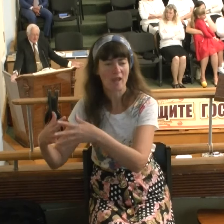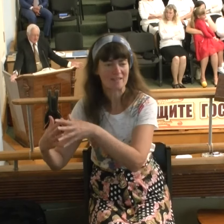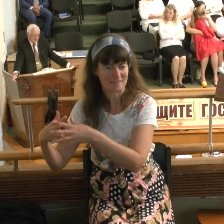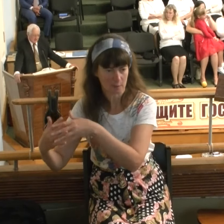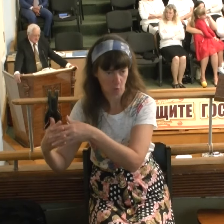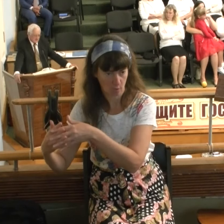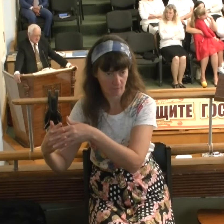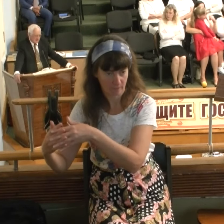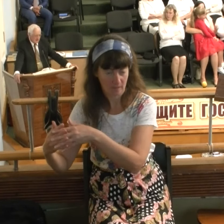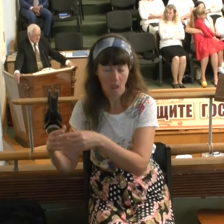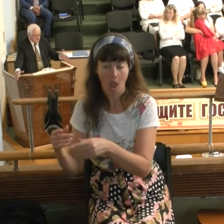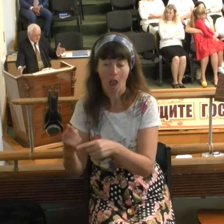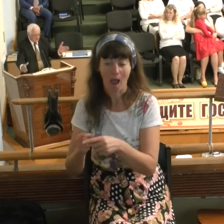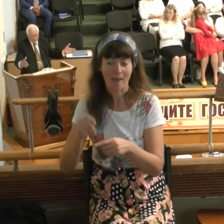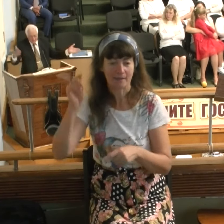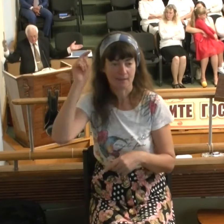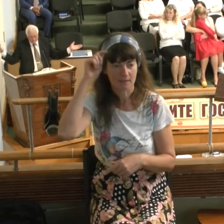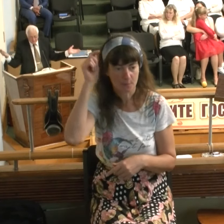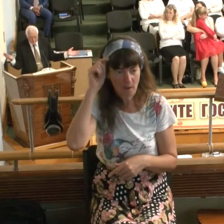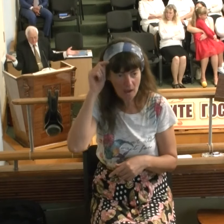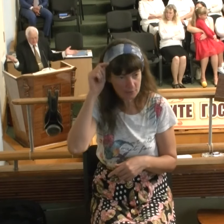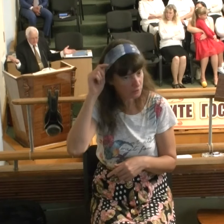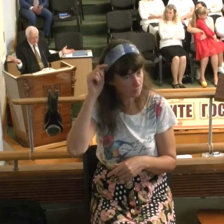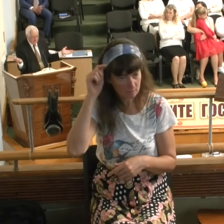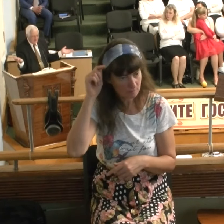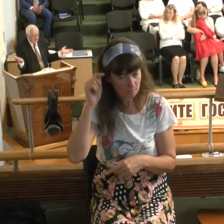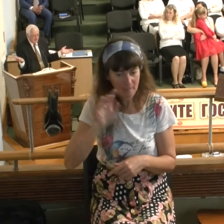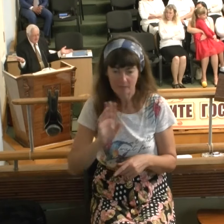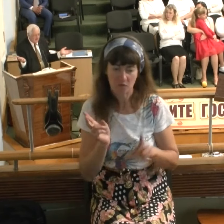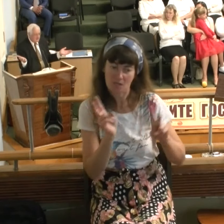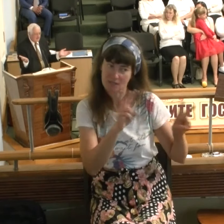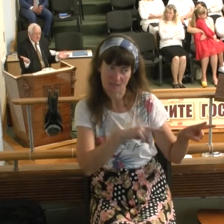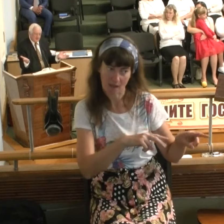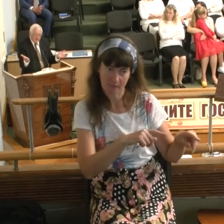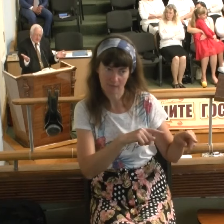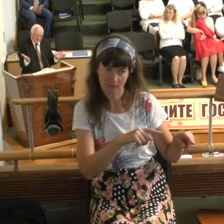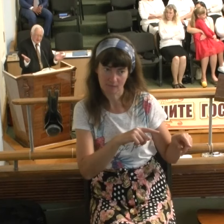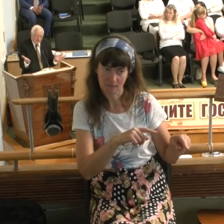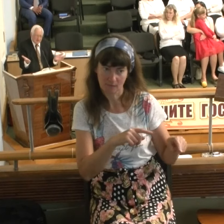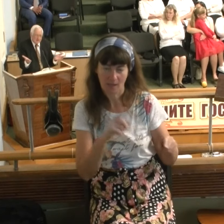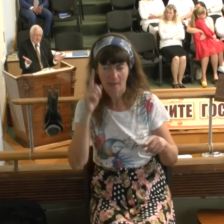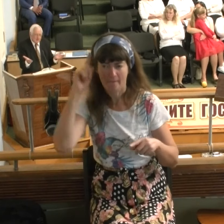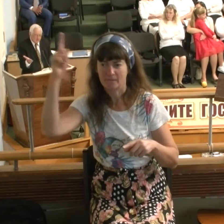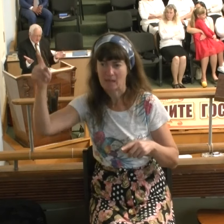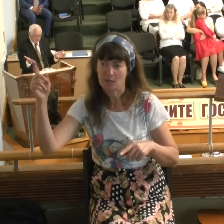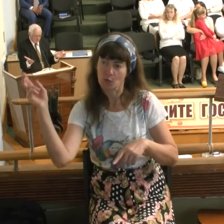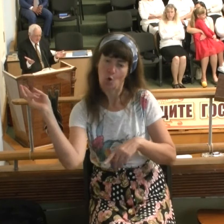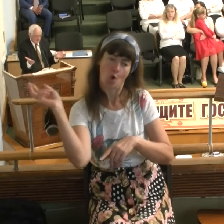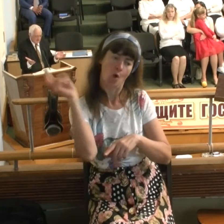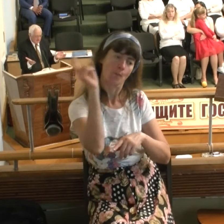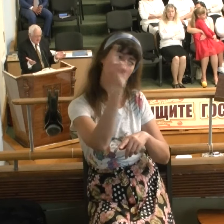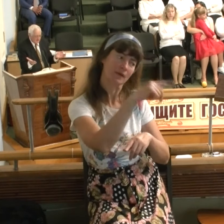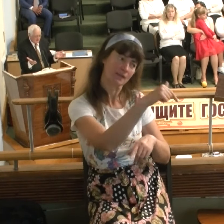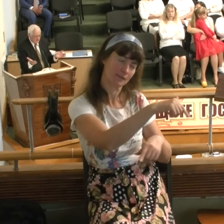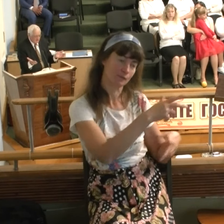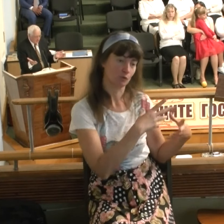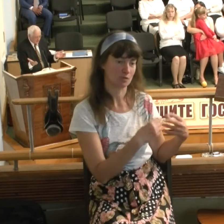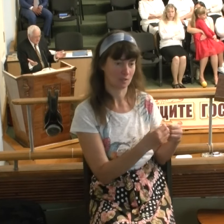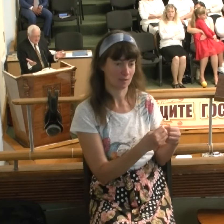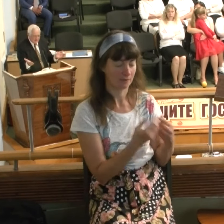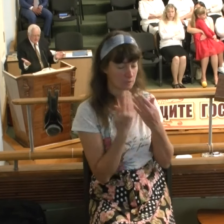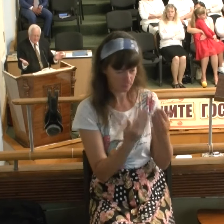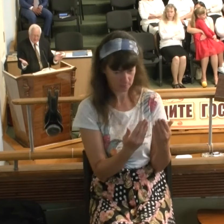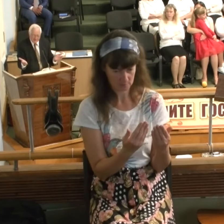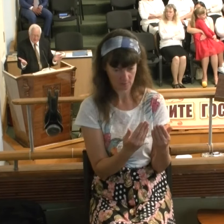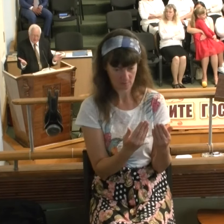ты так далеко ездишь? Почему? Мало там церквей. Он говорит, а в этой церкви меня любят.